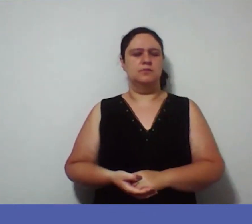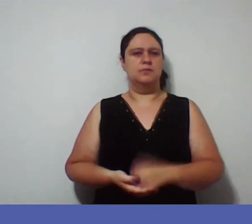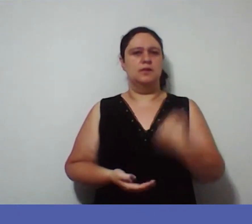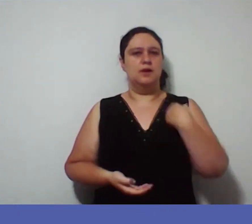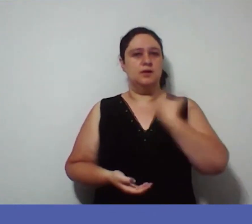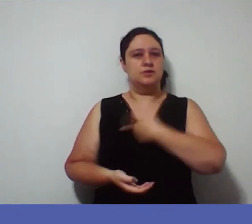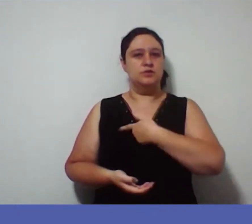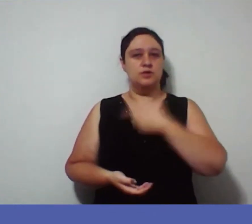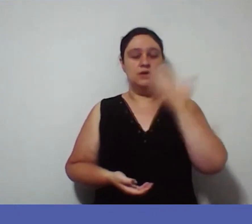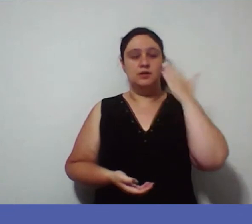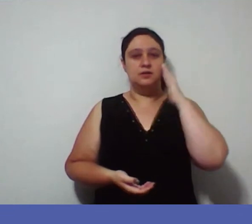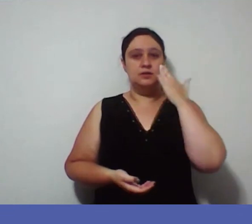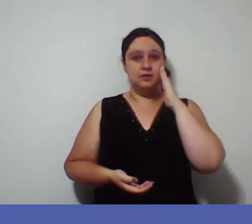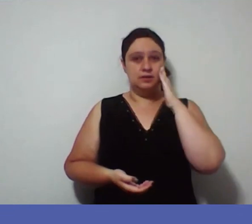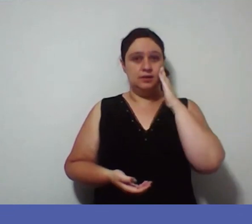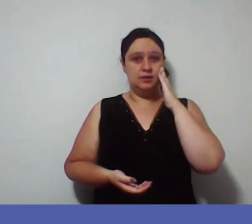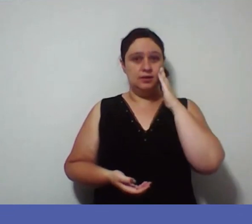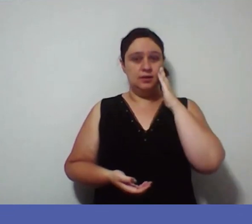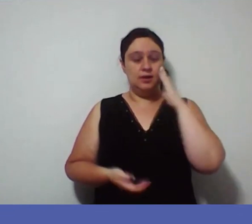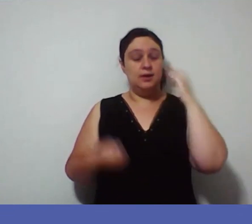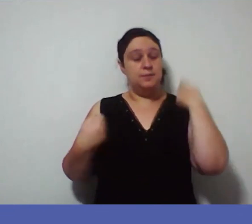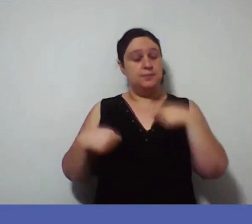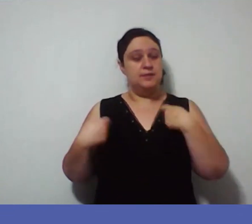com capítulo 20.